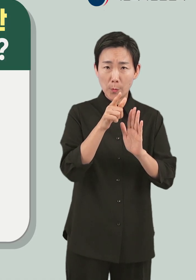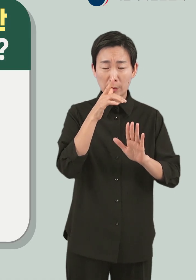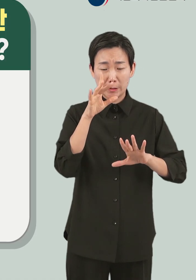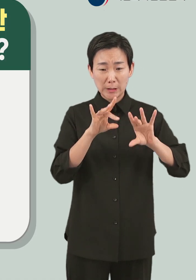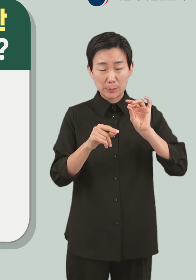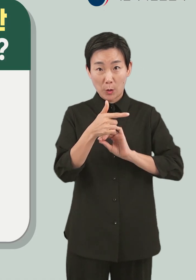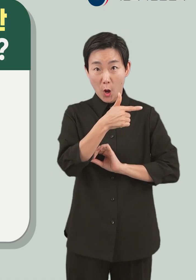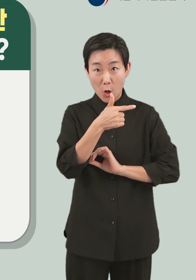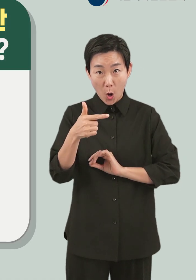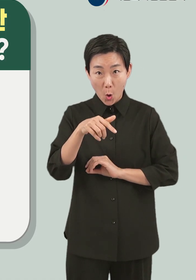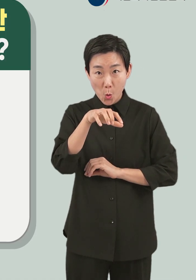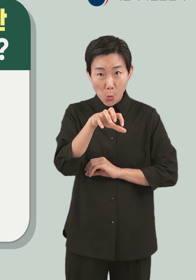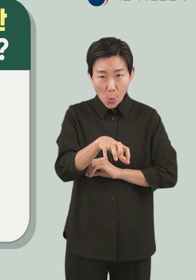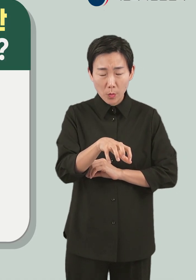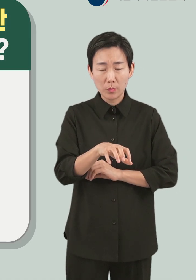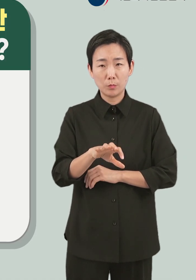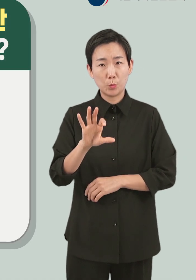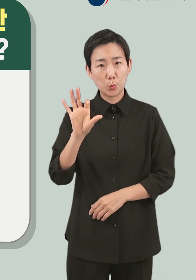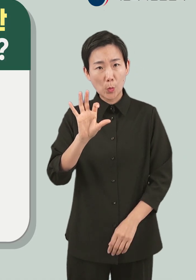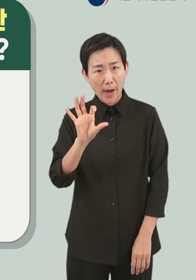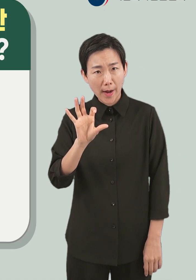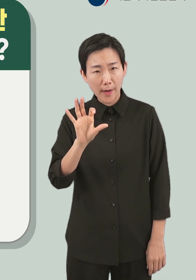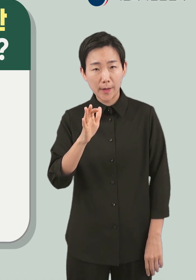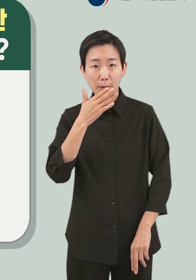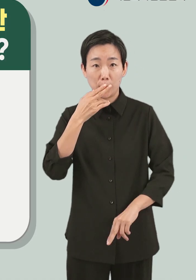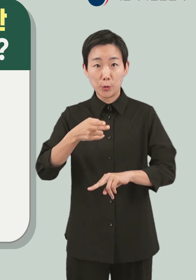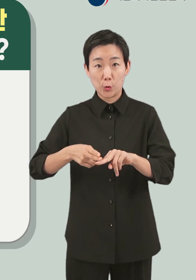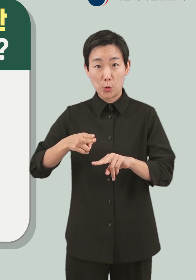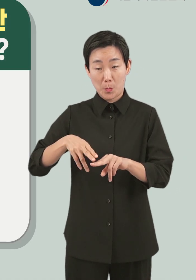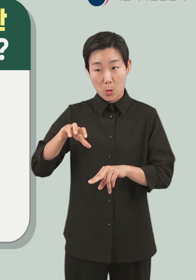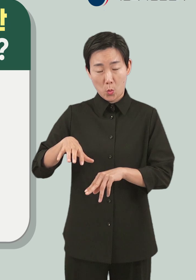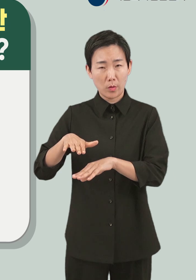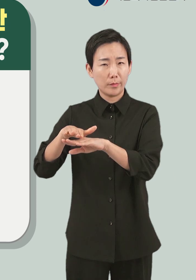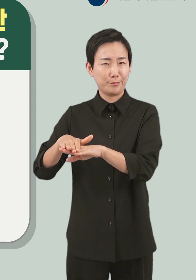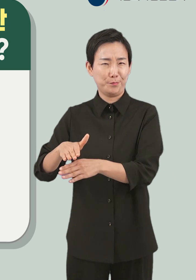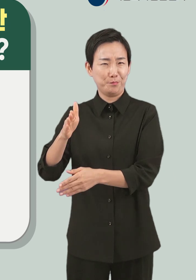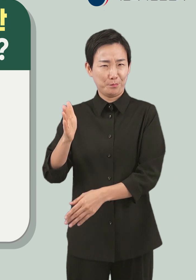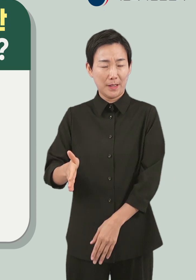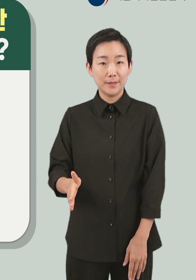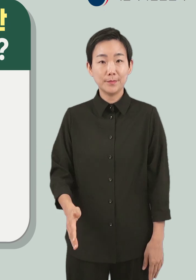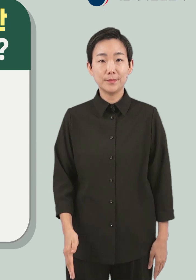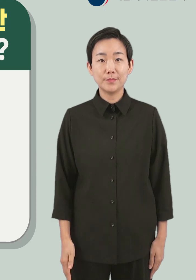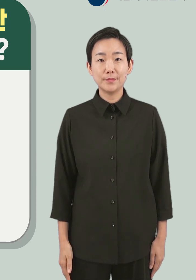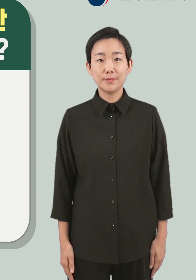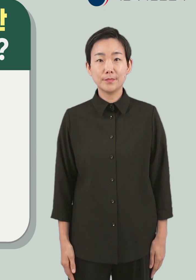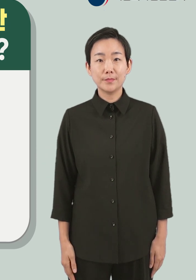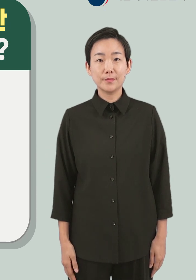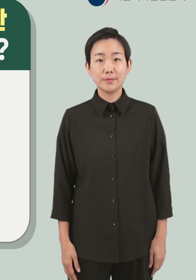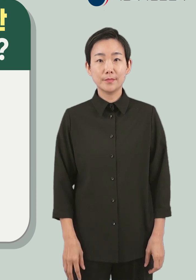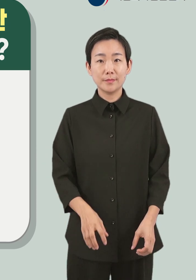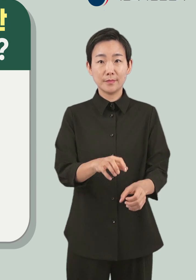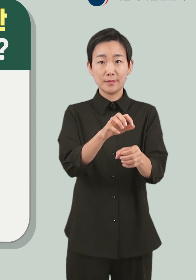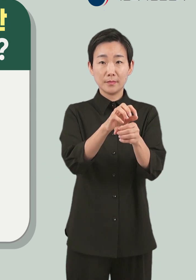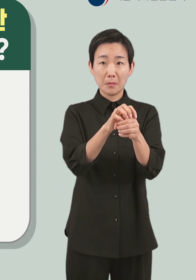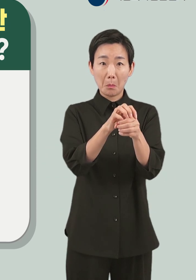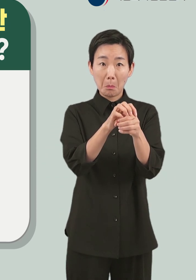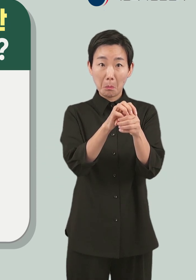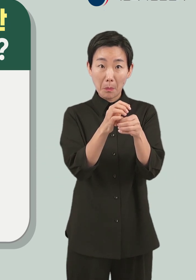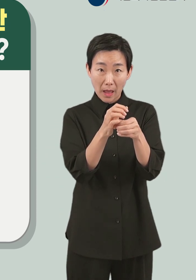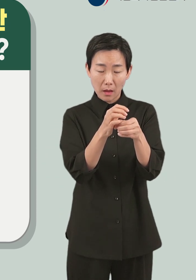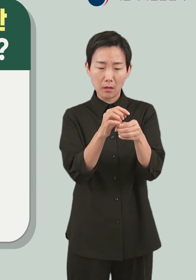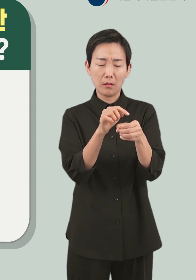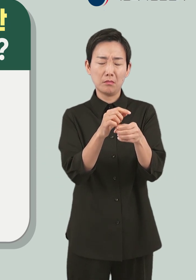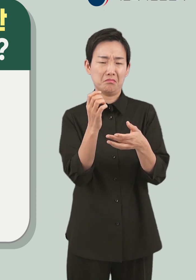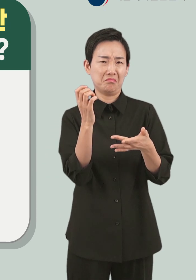장소, 화장실, 주방 등에서는 보관하지 않습니다. 배터리함이 단단히 닫히지 않은 경우에는 제품 사용을